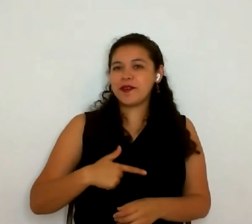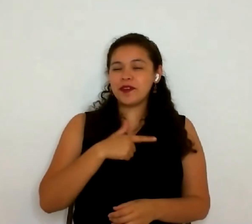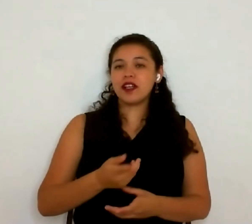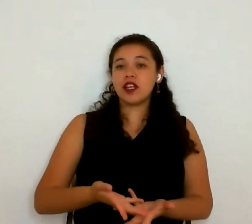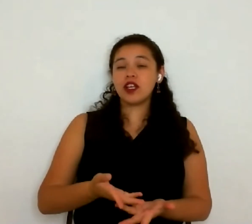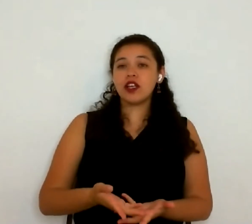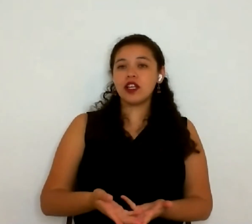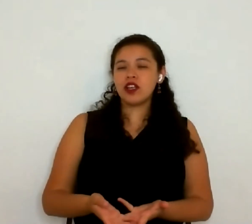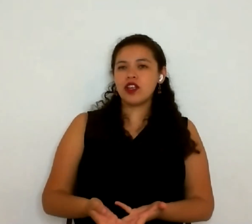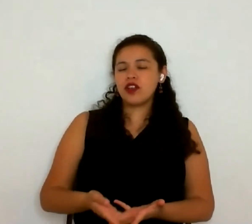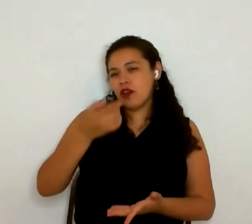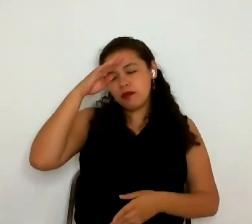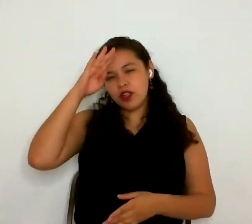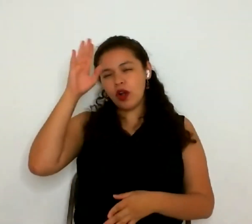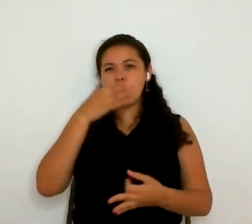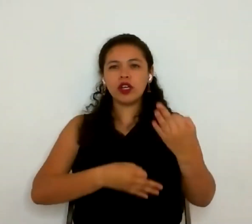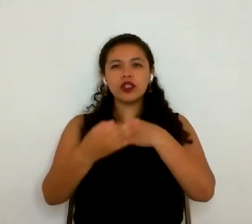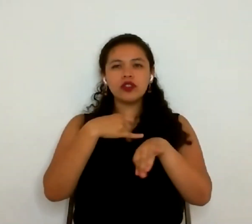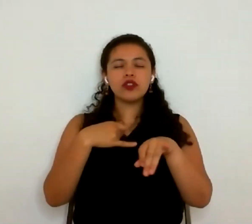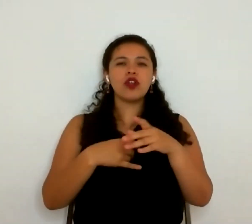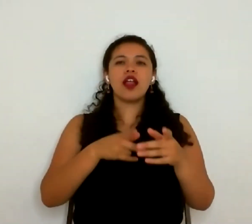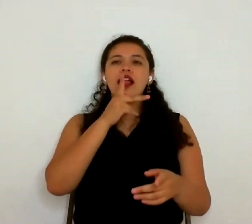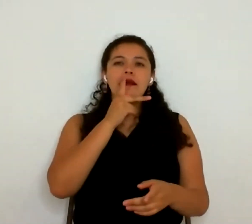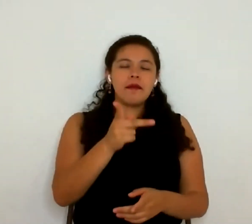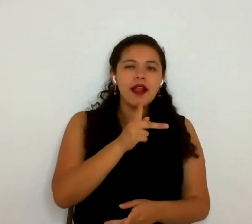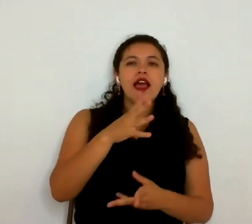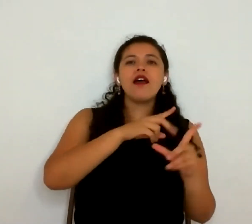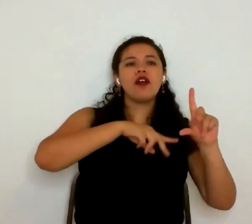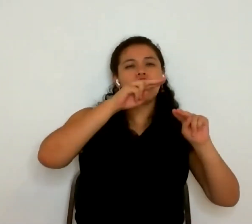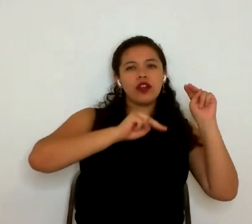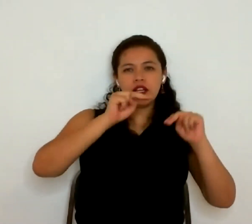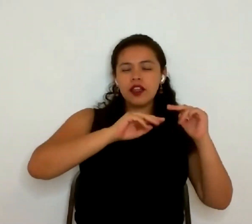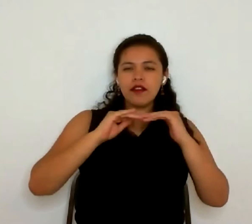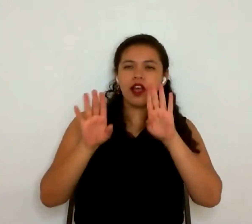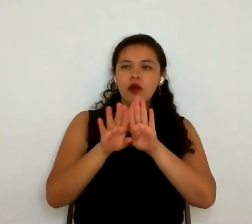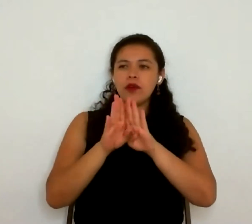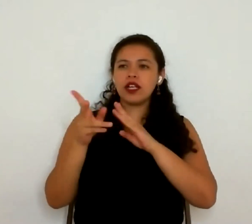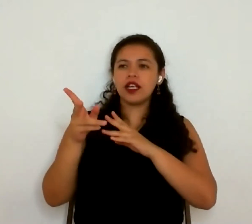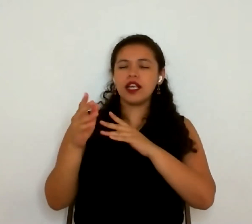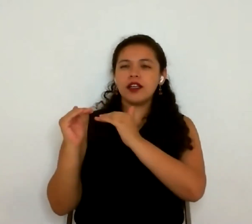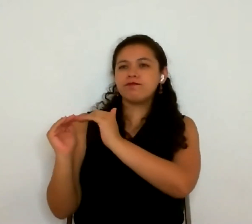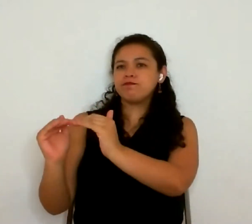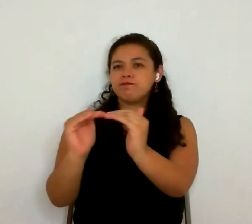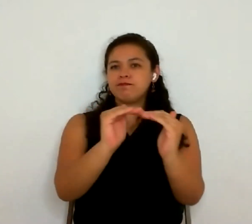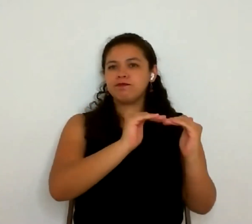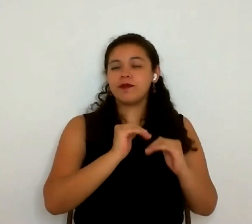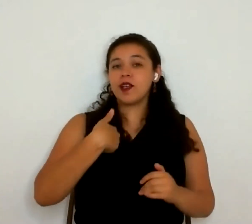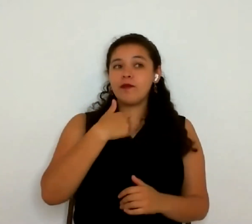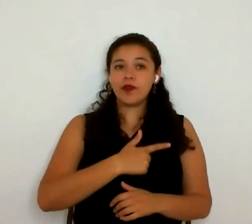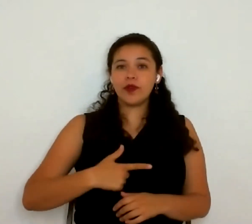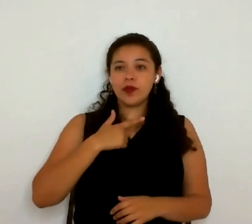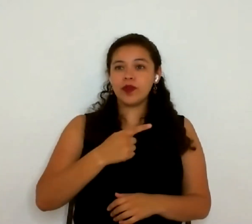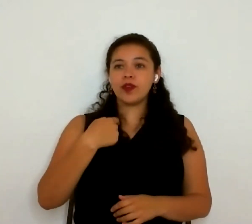como que no significan mucho en cuanto al lenguaje la tabulación estado por eso con gusto me conecto